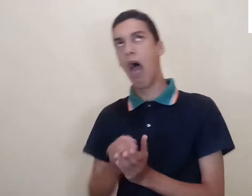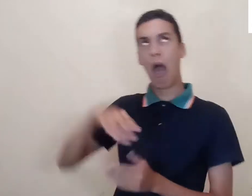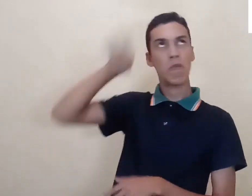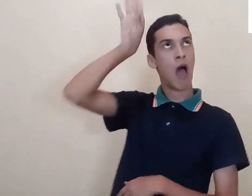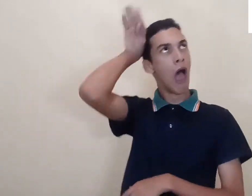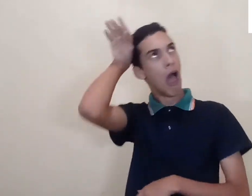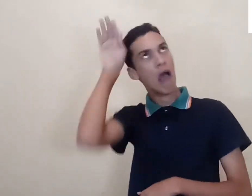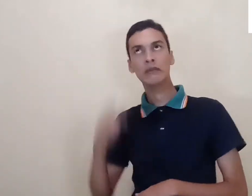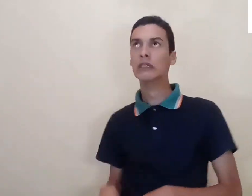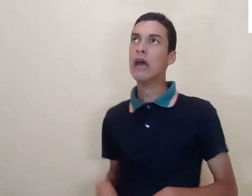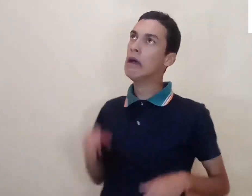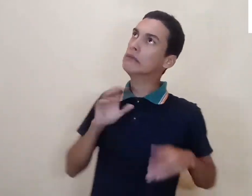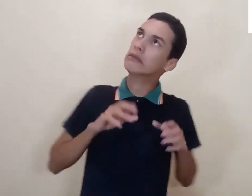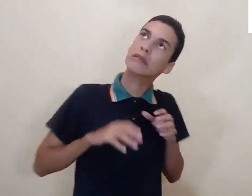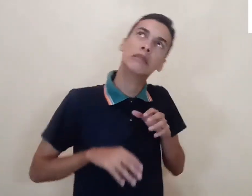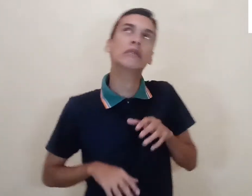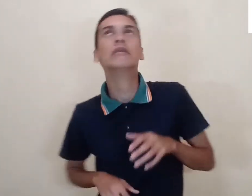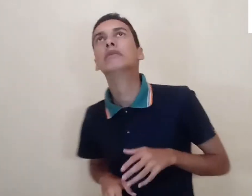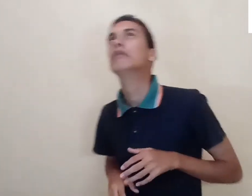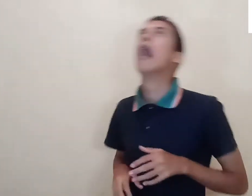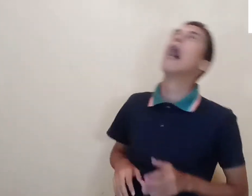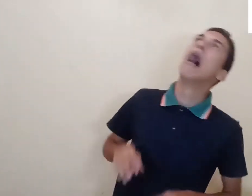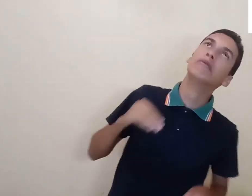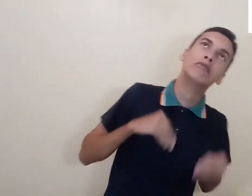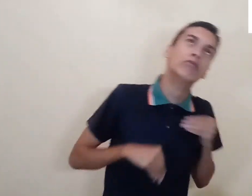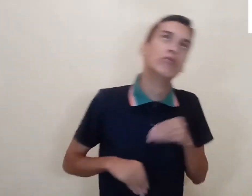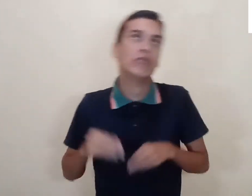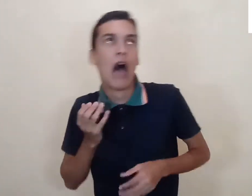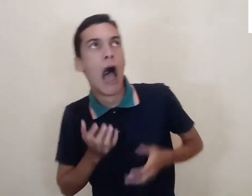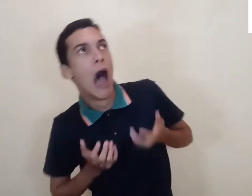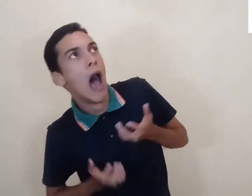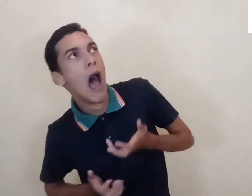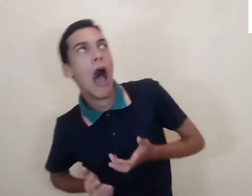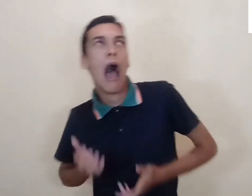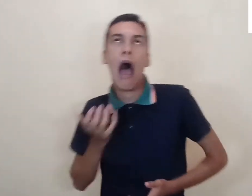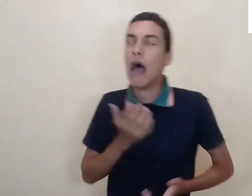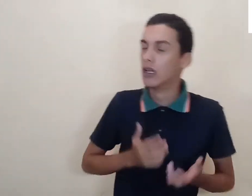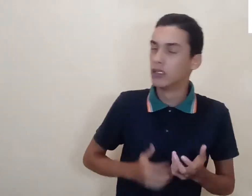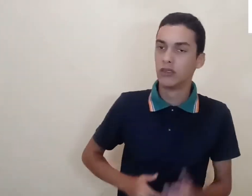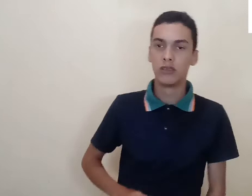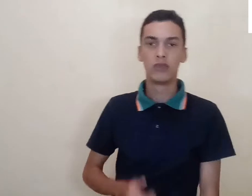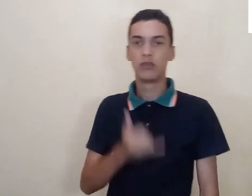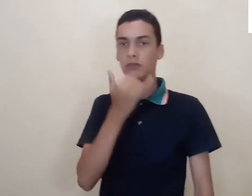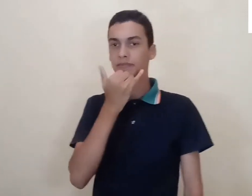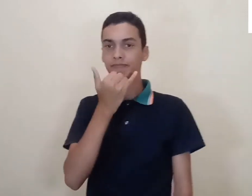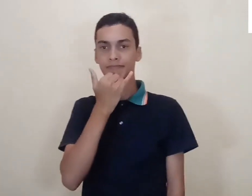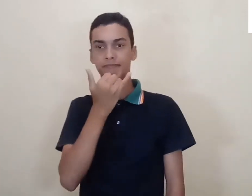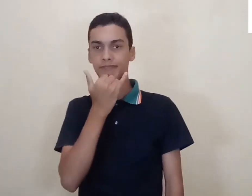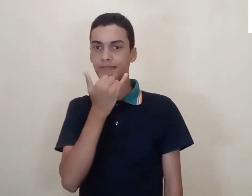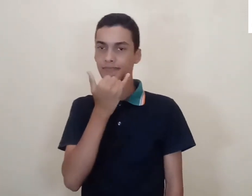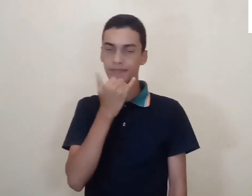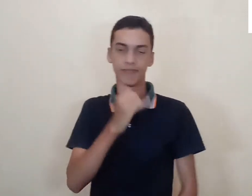isso. Não permita que o resultado das outras pessoas te deixe triste, te